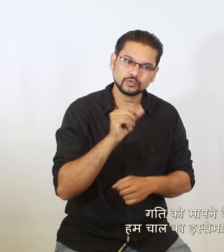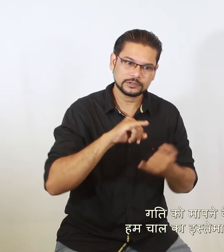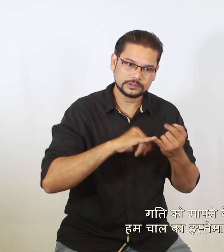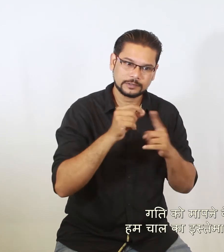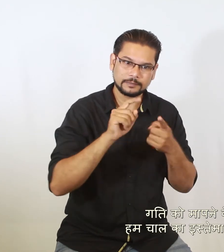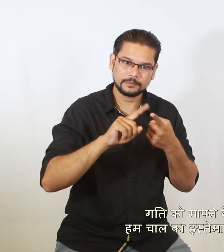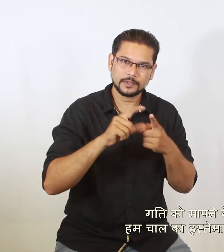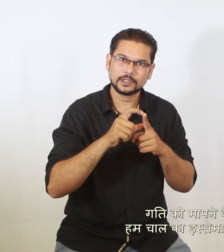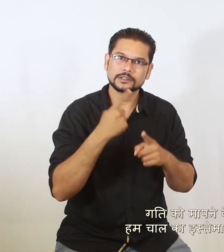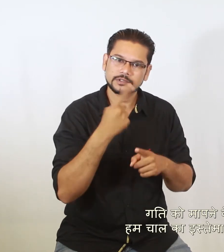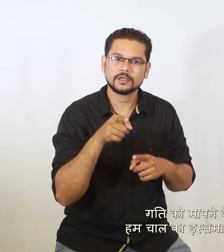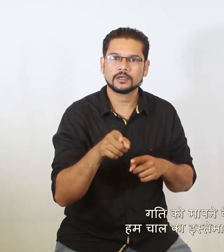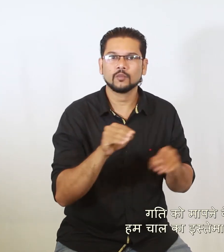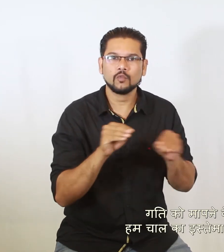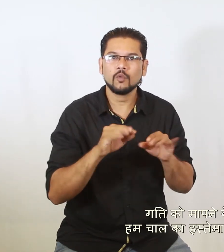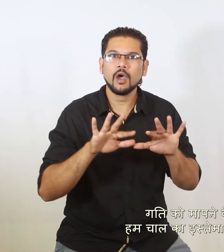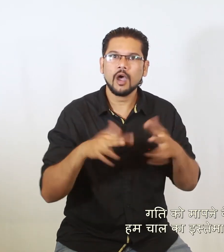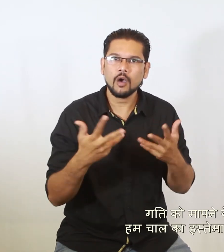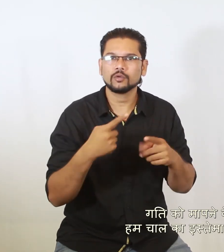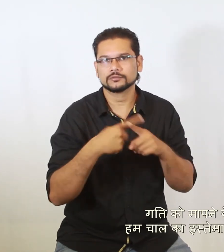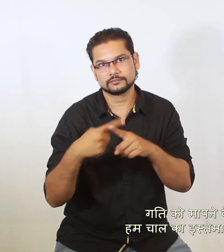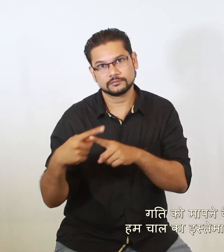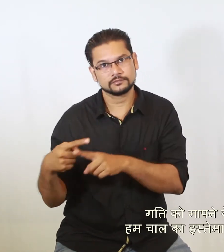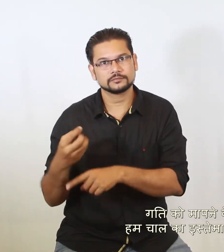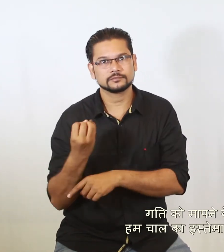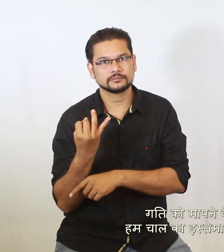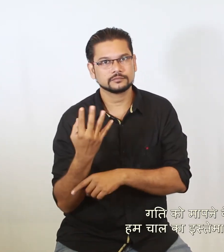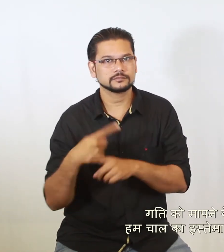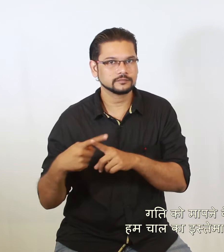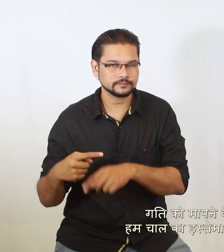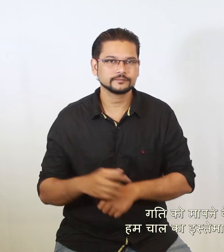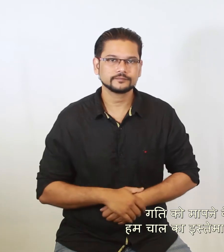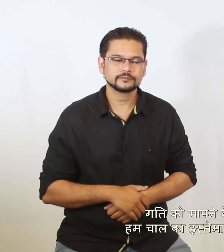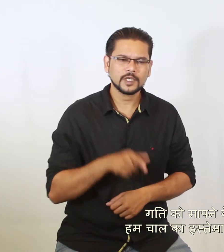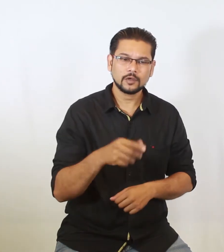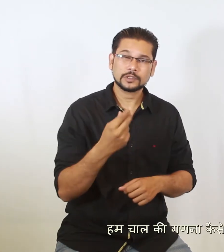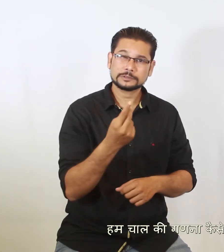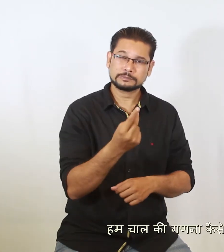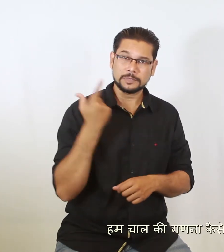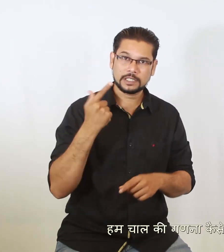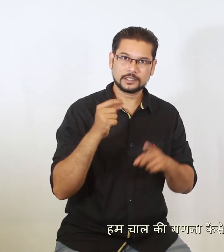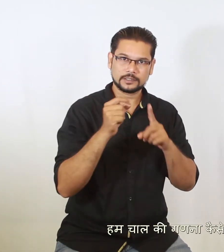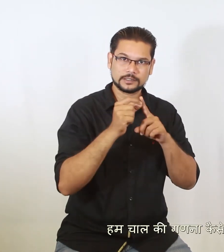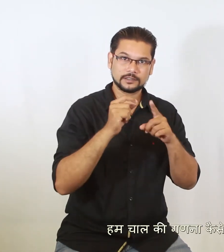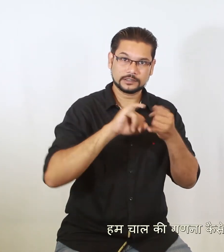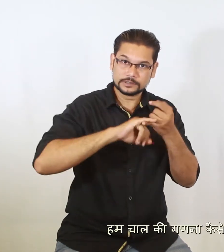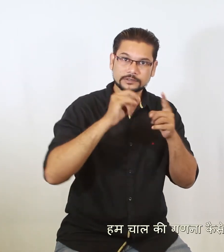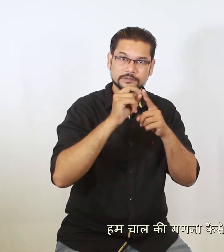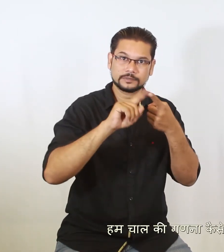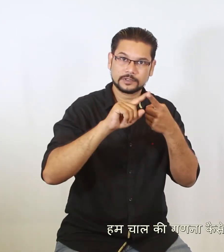गती को मापने के लिए हम चाल का इस्तमाल करते है हम चाल की गणना कैसे कर सकते है?